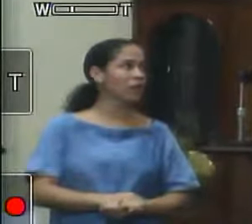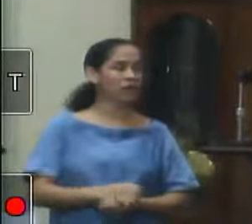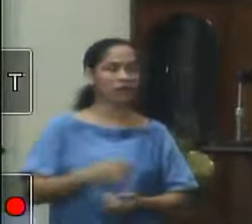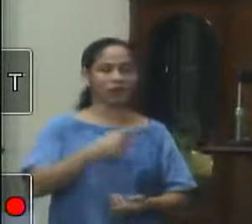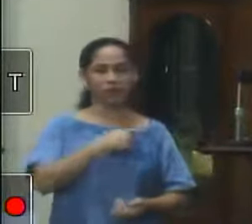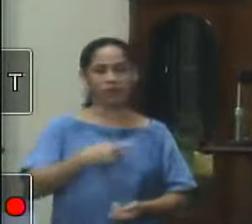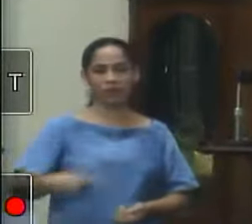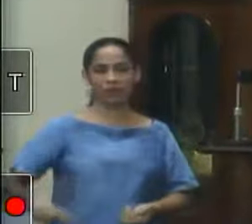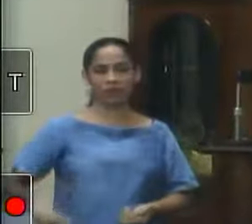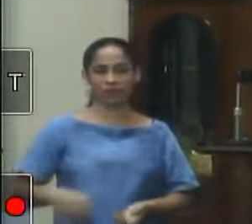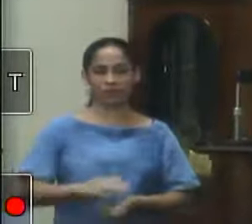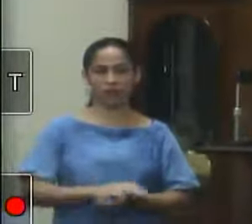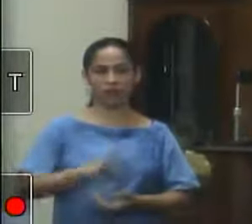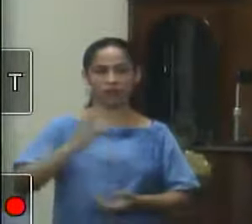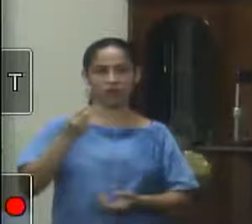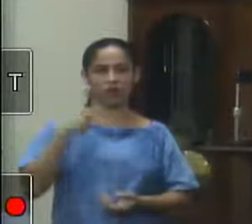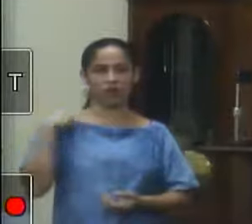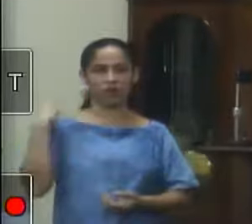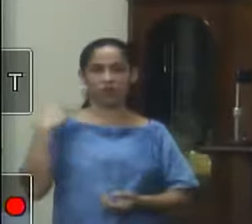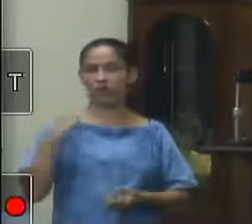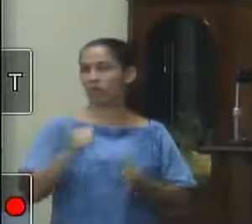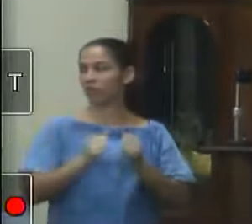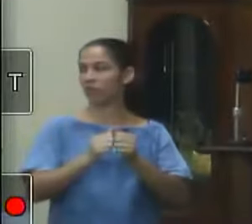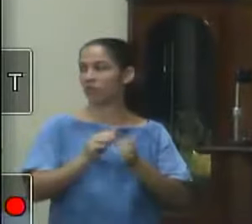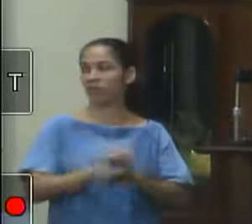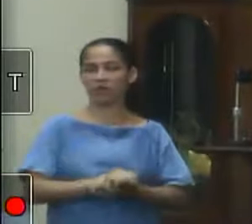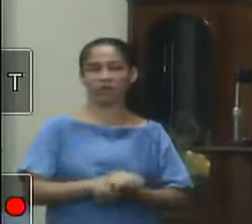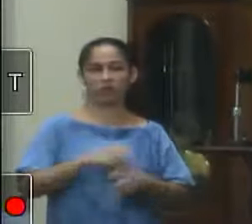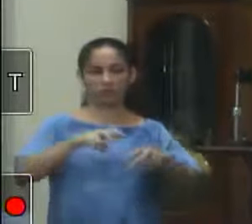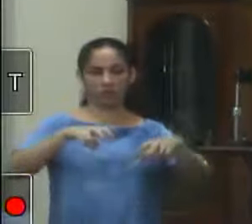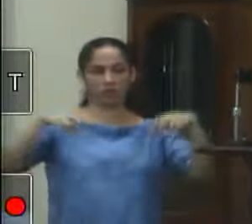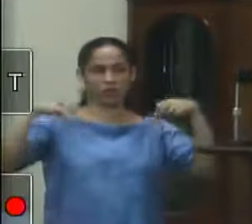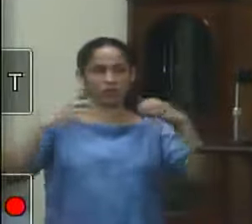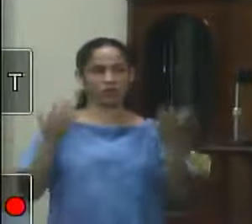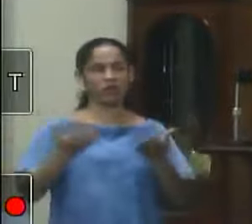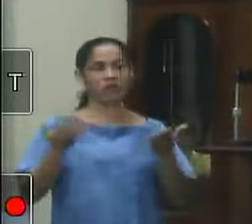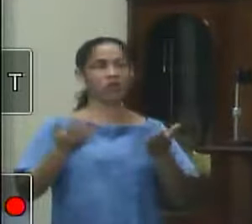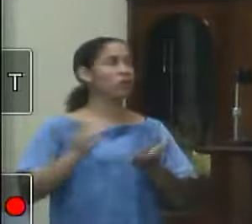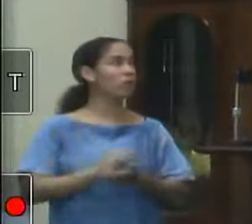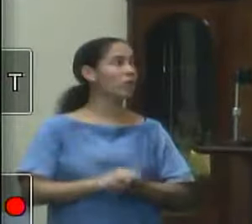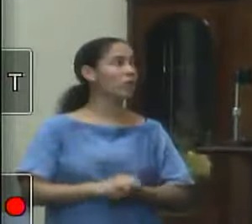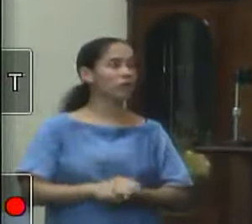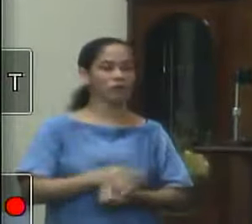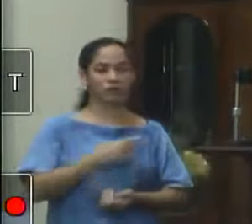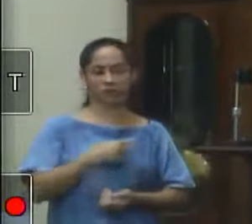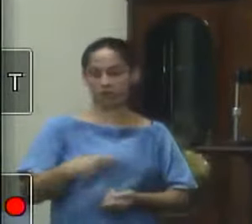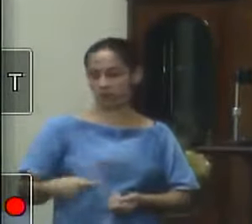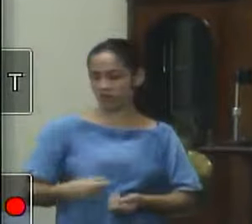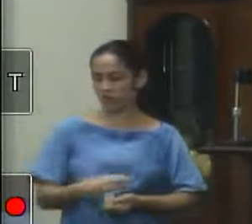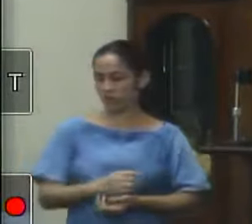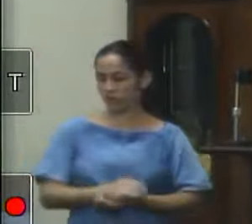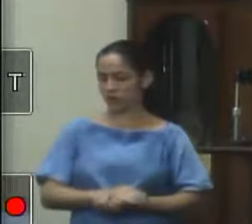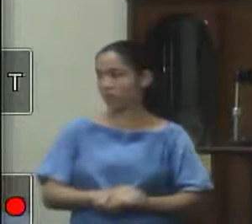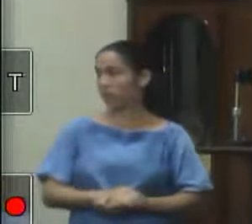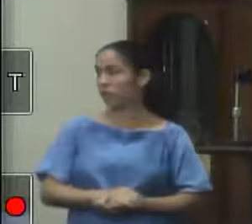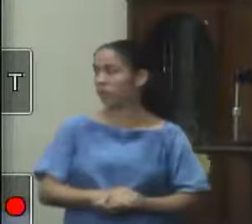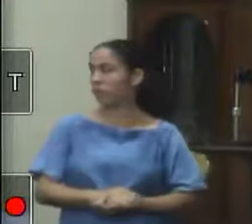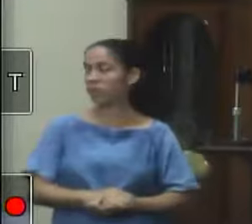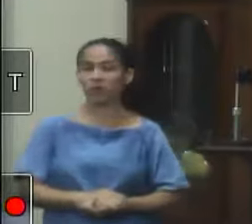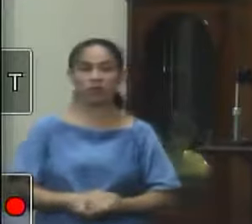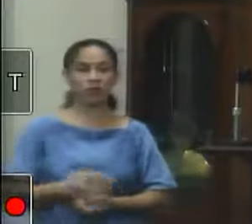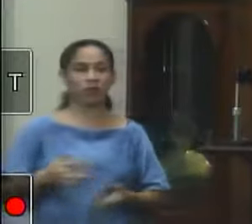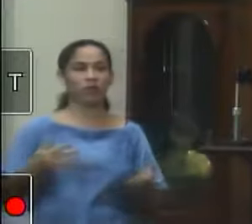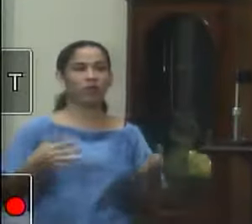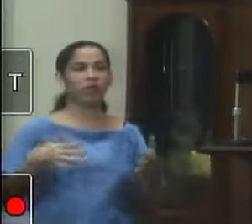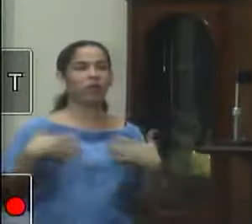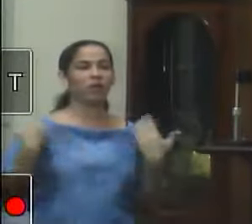Senhor presidente, demais companheiros, assistência, hoje eu venho aqui, presidente, e é com muita